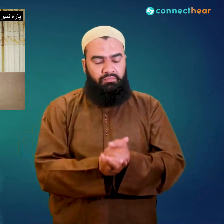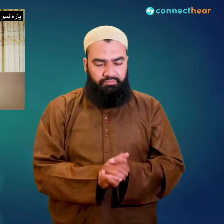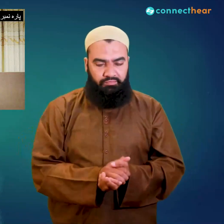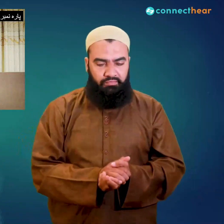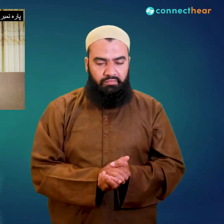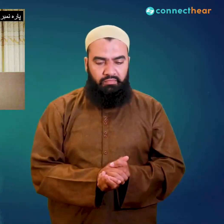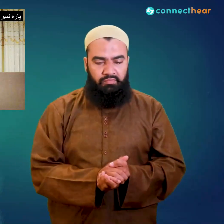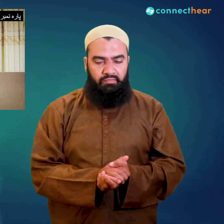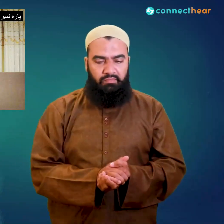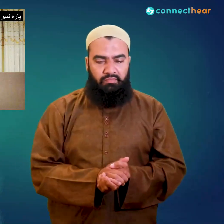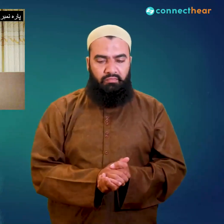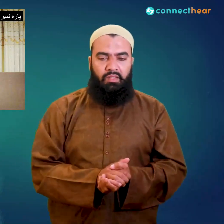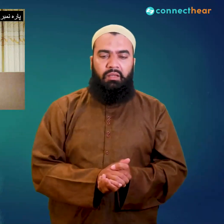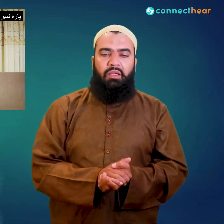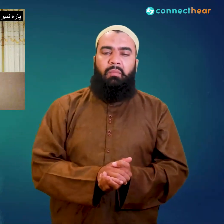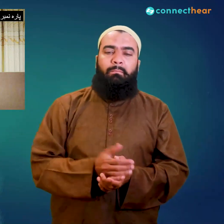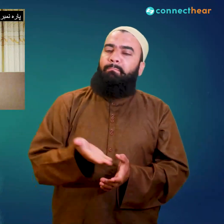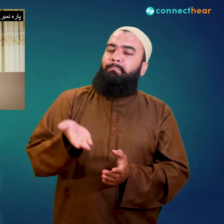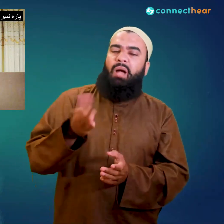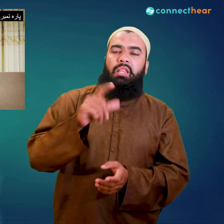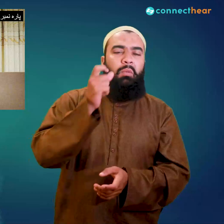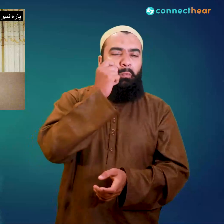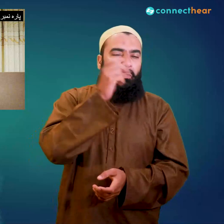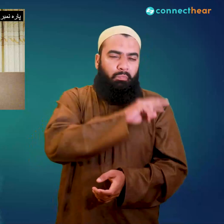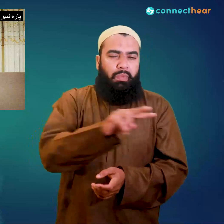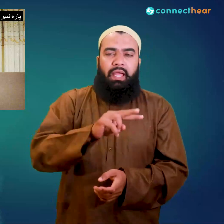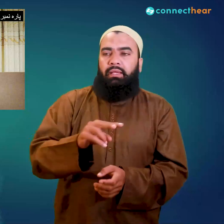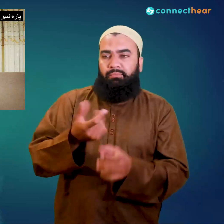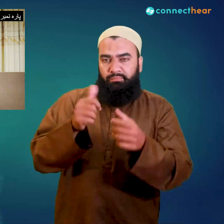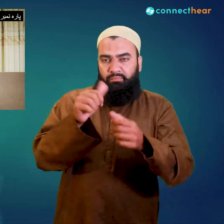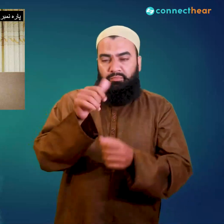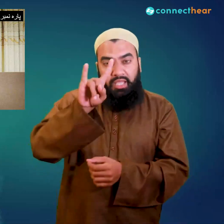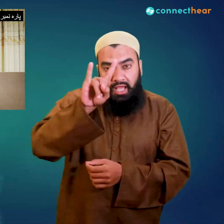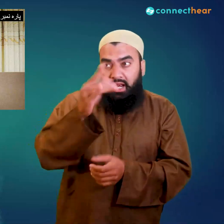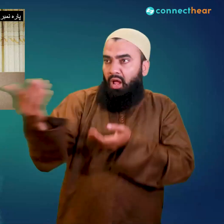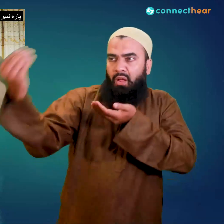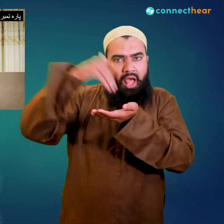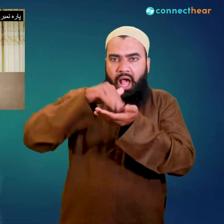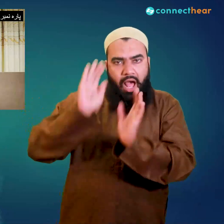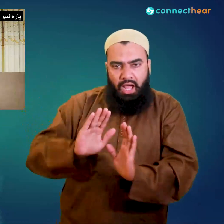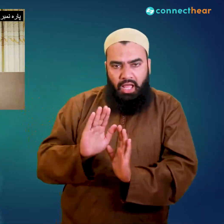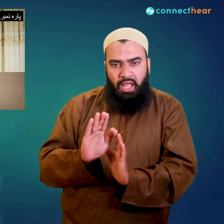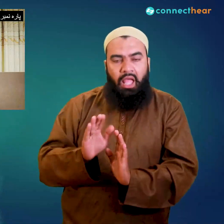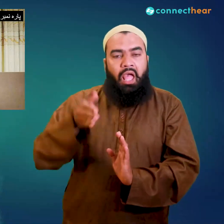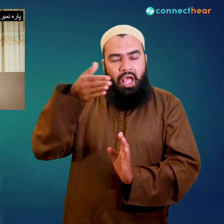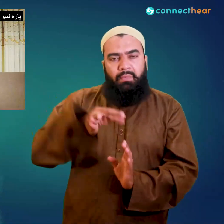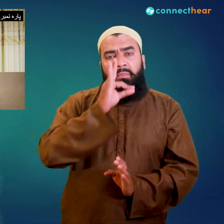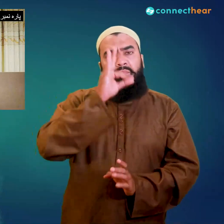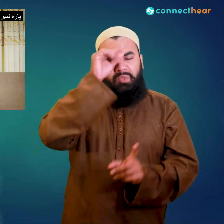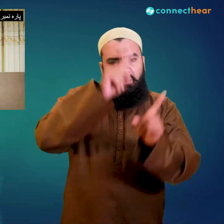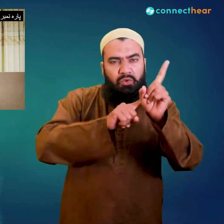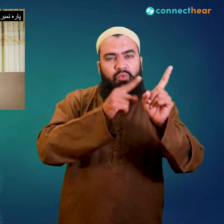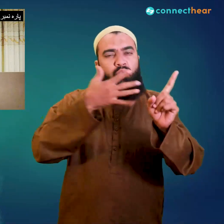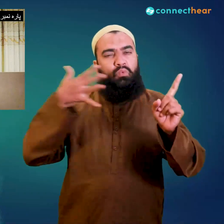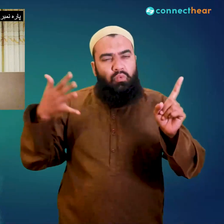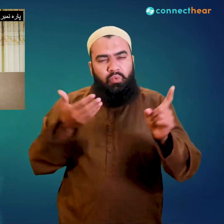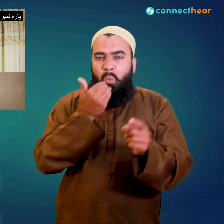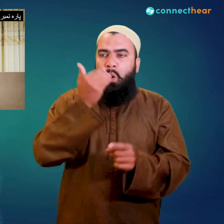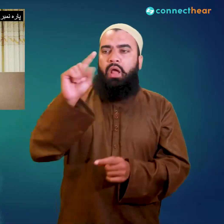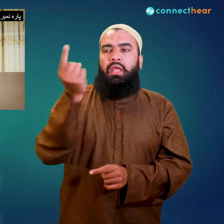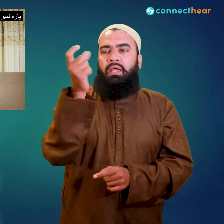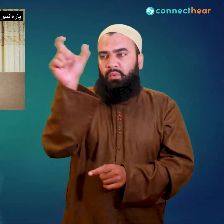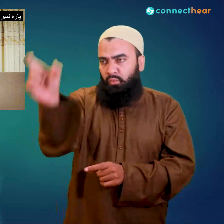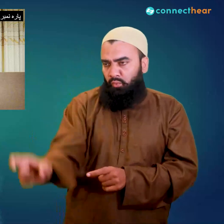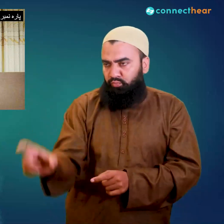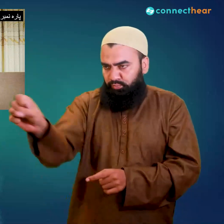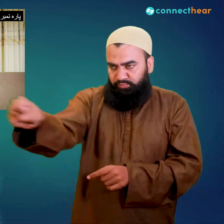گیا کہ حضرت یوسف علیہ السلام نے ایک حیلہ سے اپنے بھائی بنیامین کو اپنے پاس روک لیا، تو